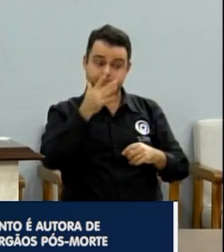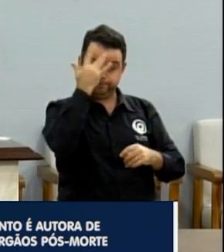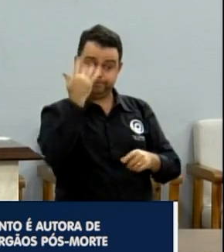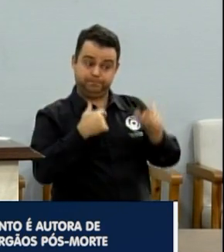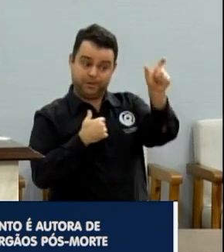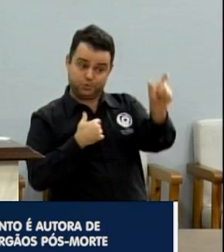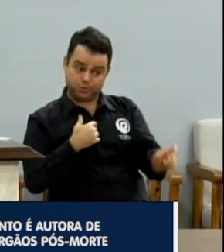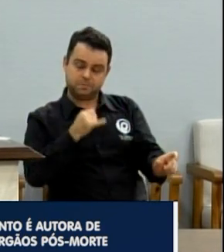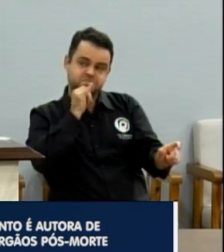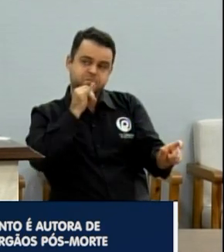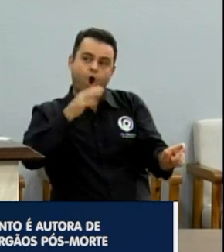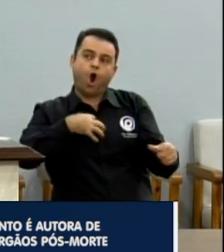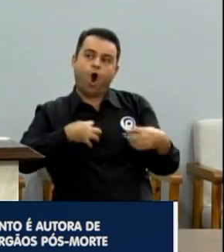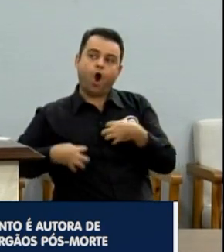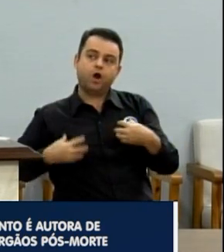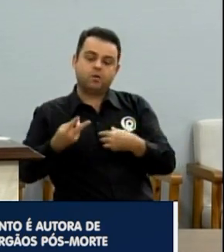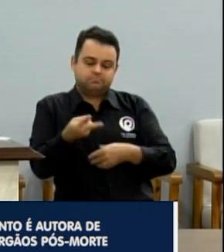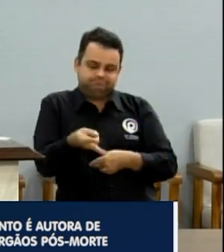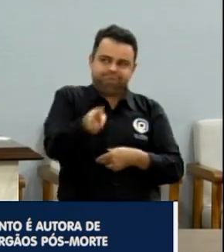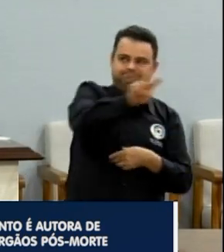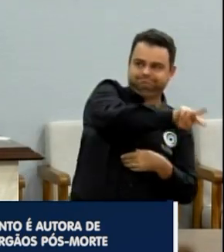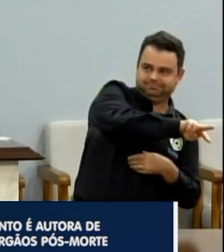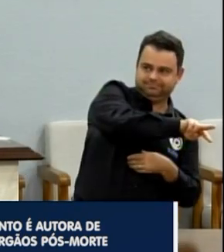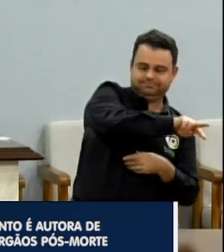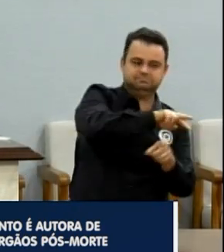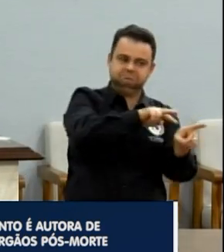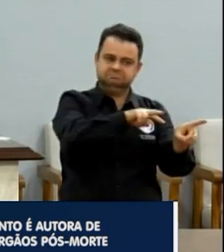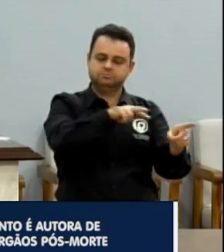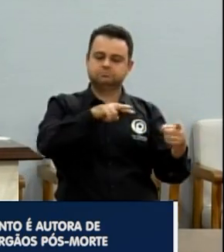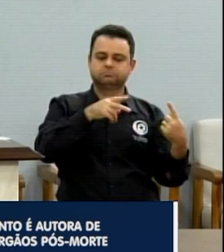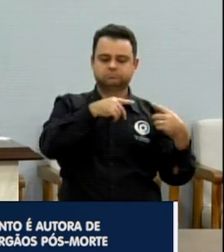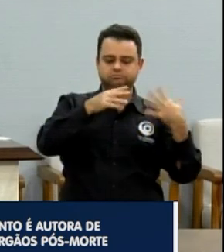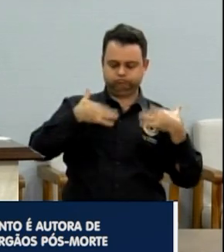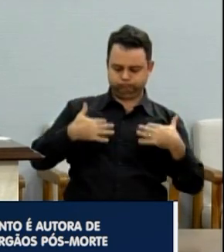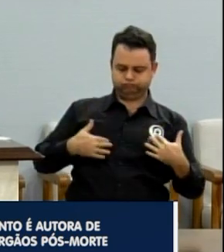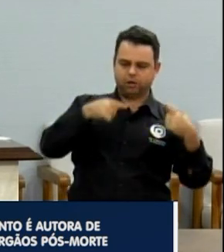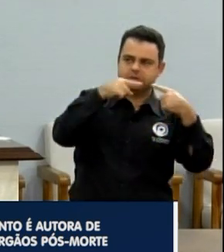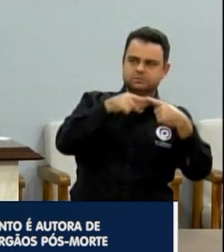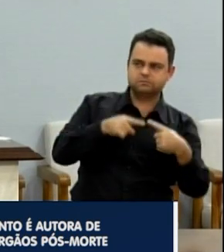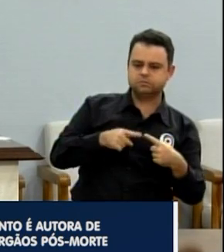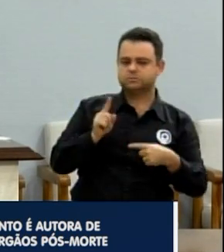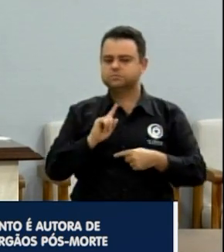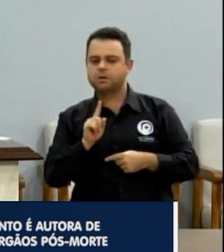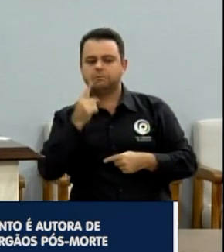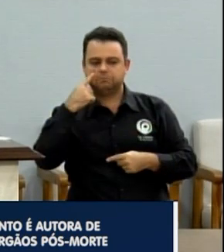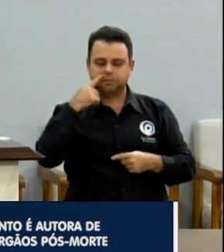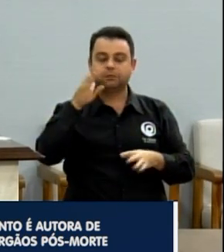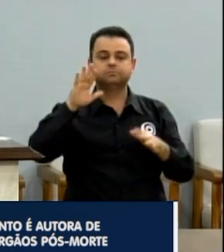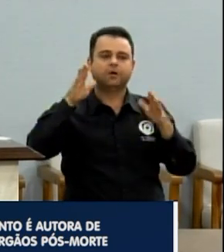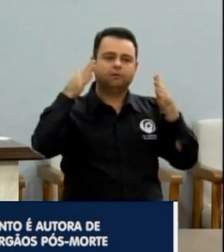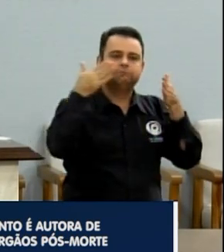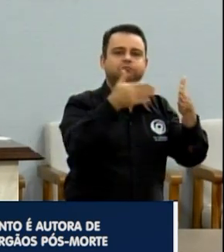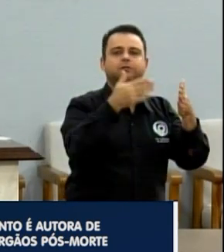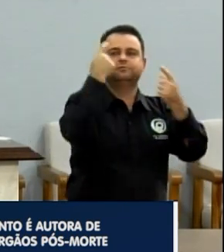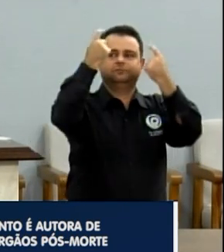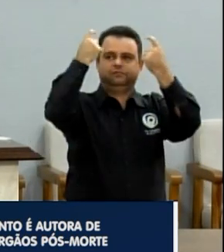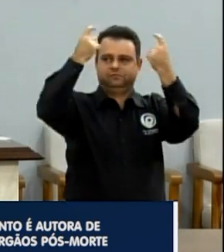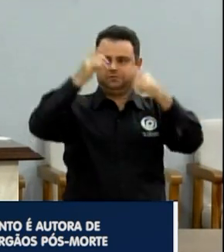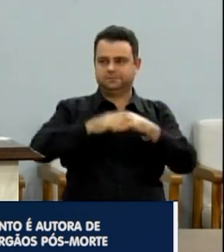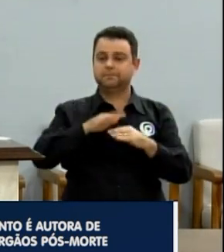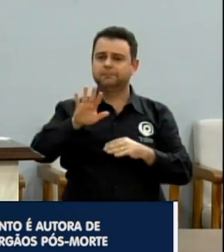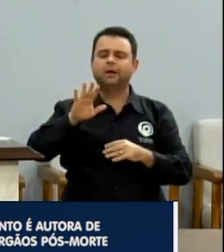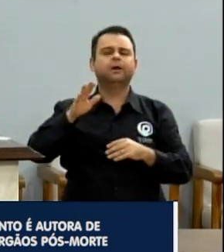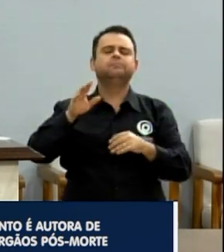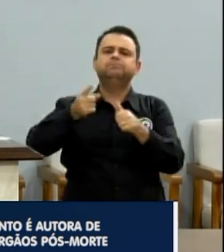mero instrumento para suprir essa demanda de órgãos. E o objetivo, então, era claramente ampliar o número de doações